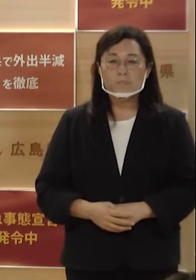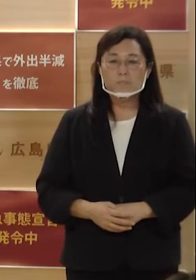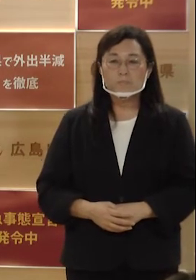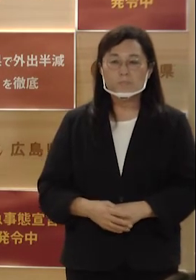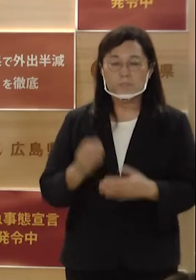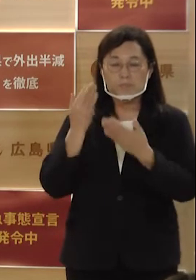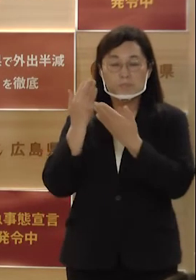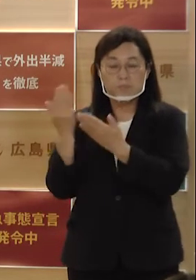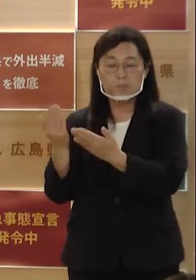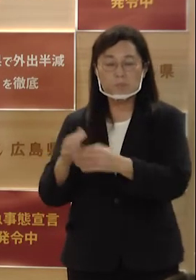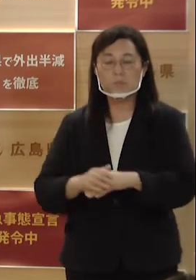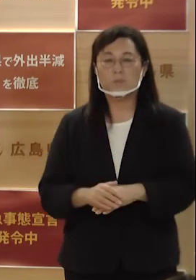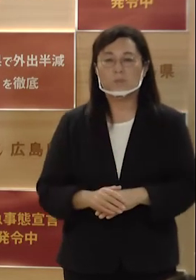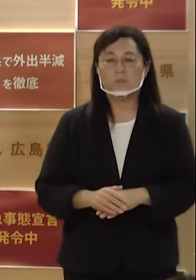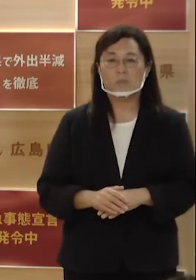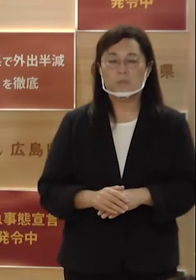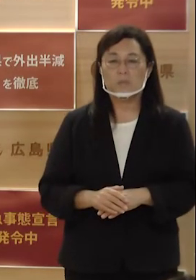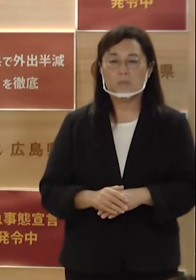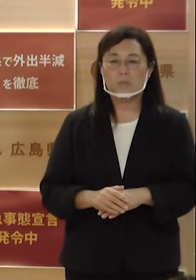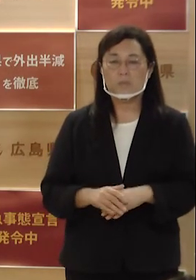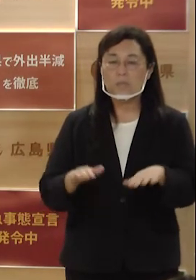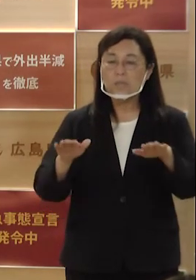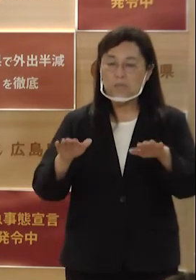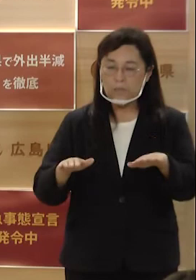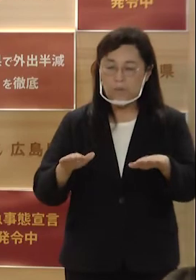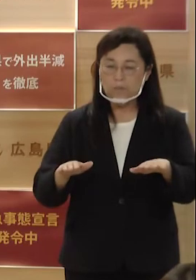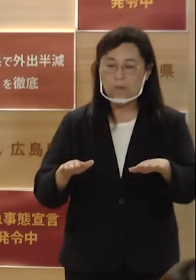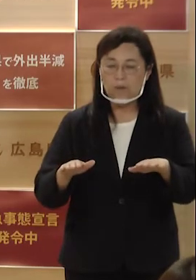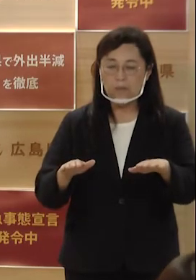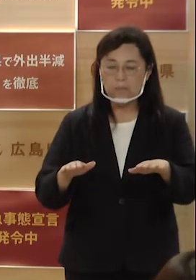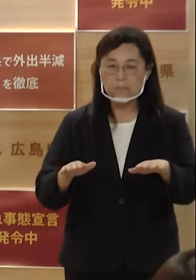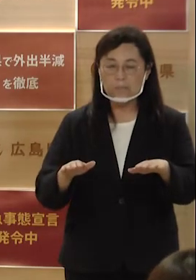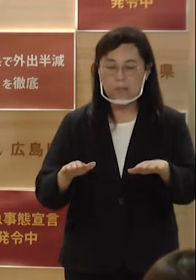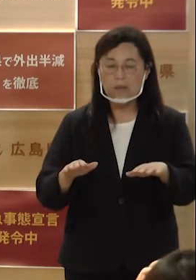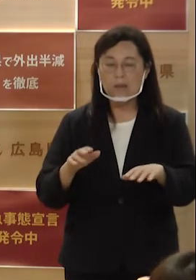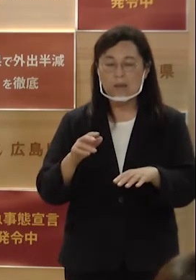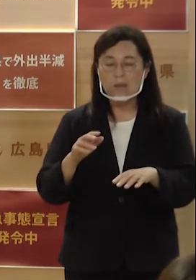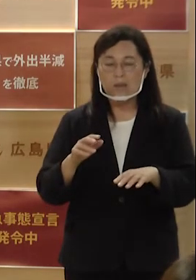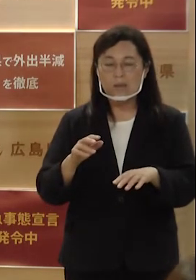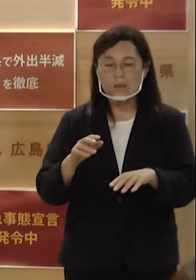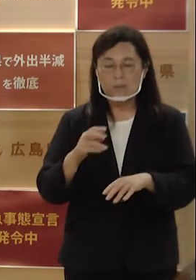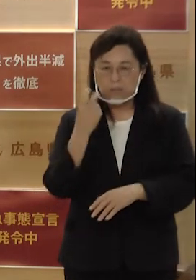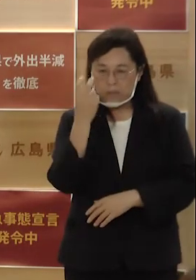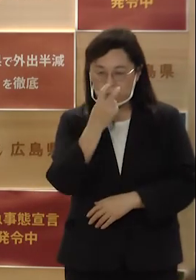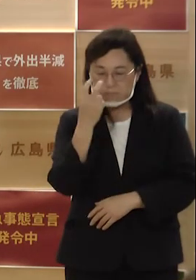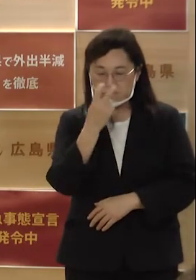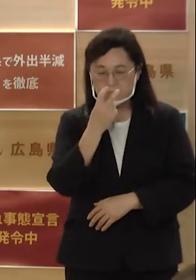現段階ではじゃあ特に今の段階見極めている状況でという。 そうですね、今検討中です。